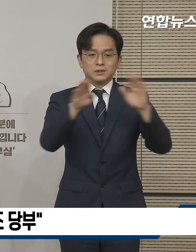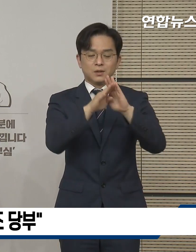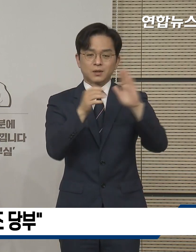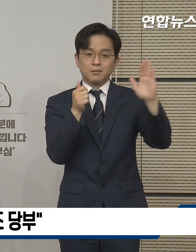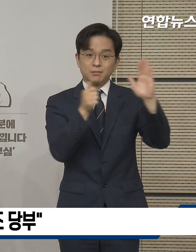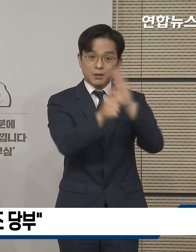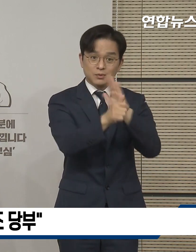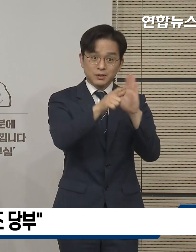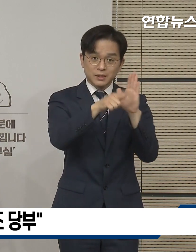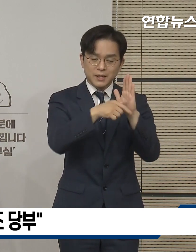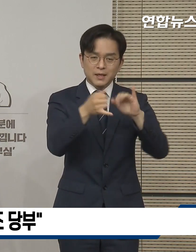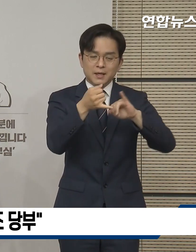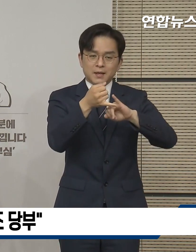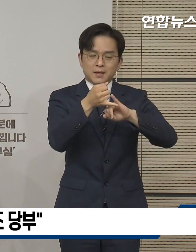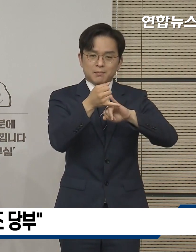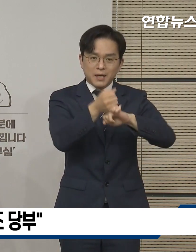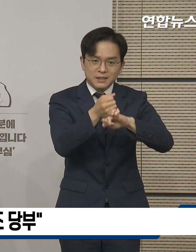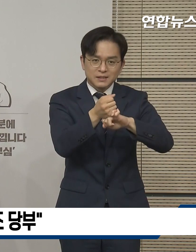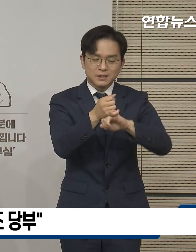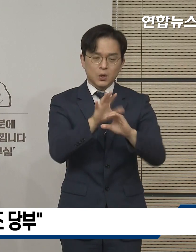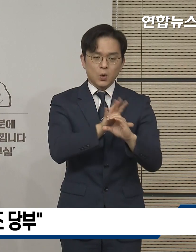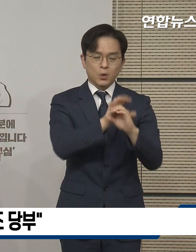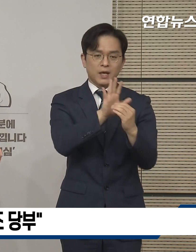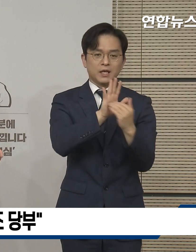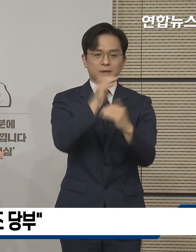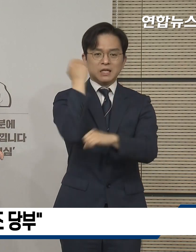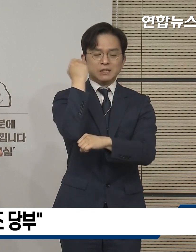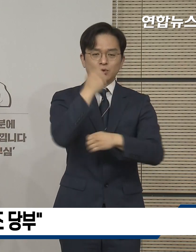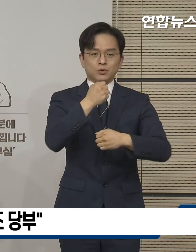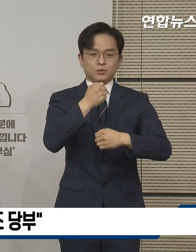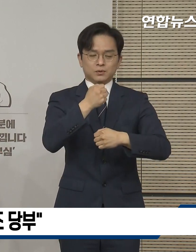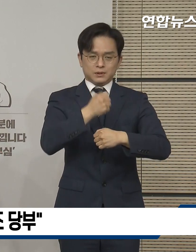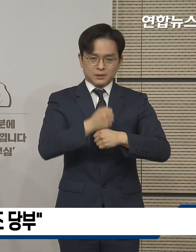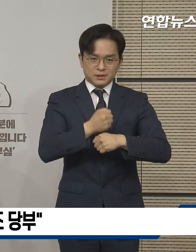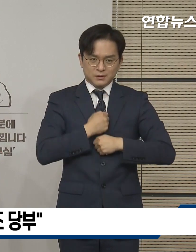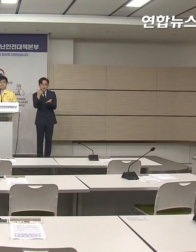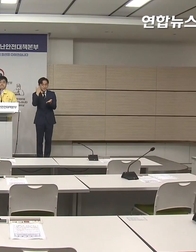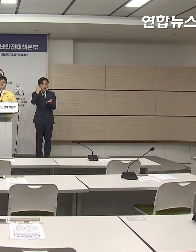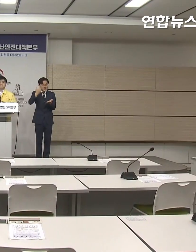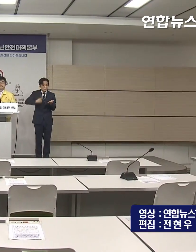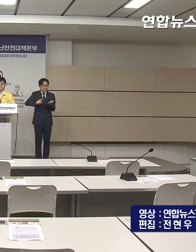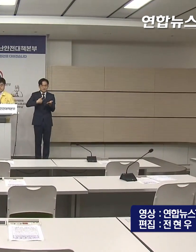수칙 준수에 적극 협조해 주시기를 다시 한번 부탁드립니다.